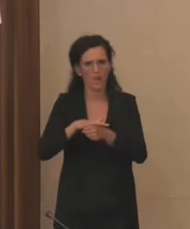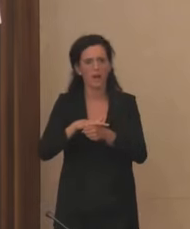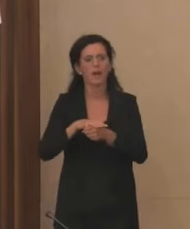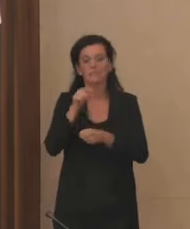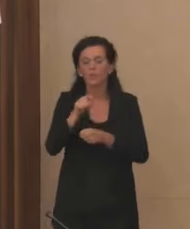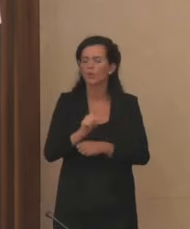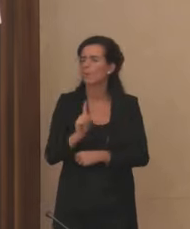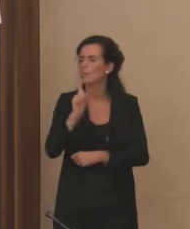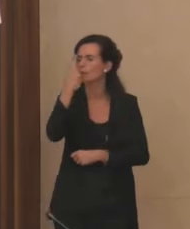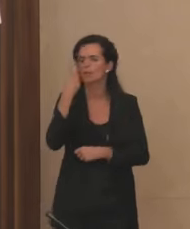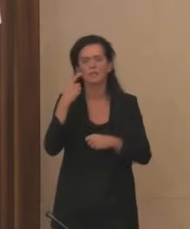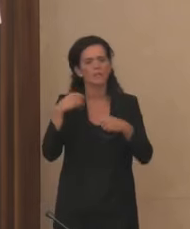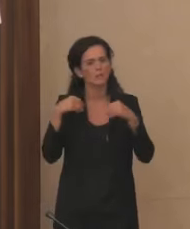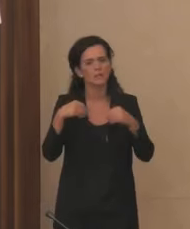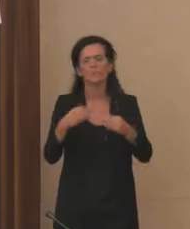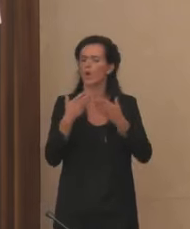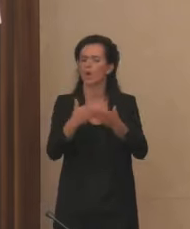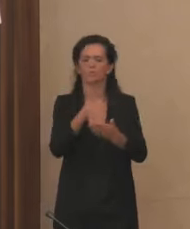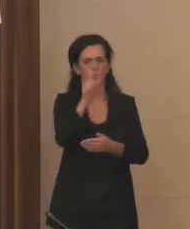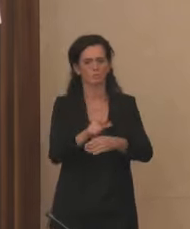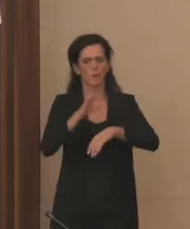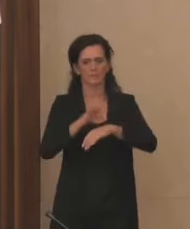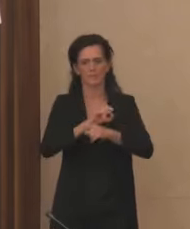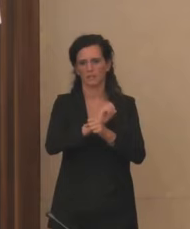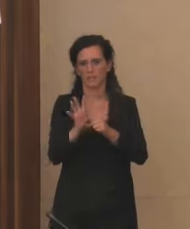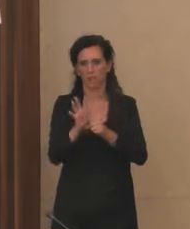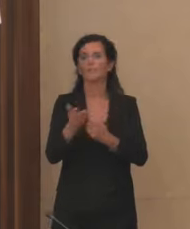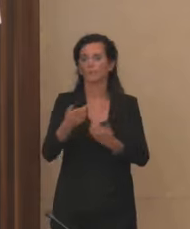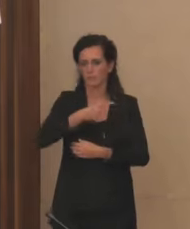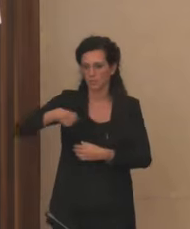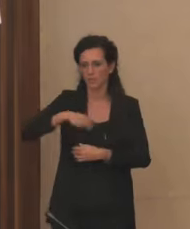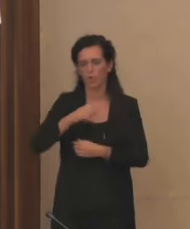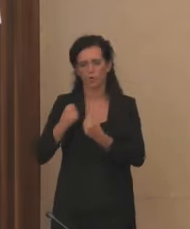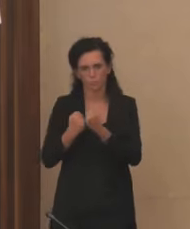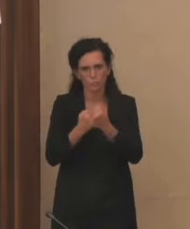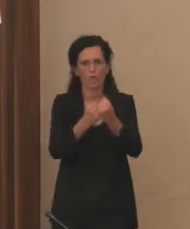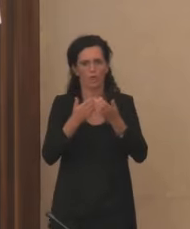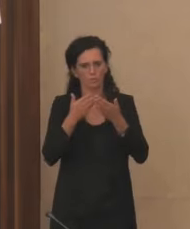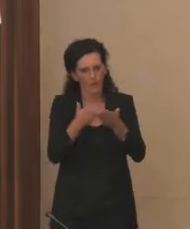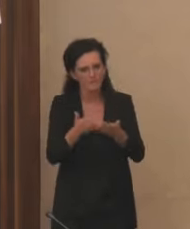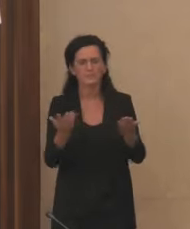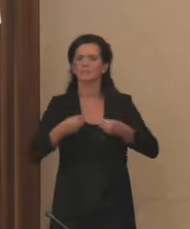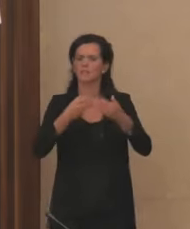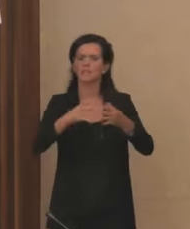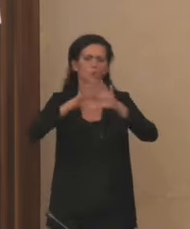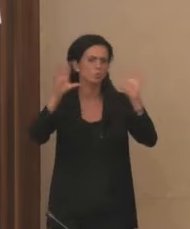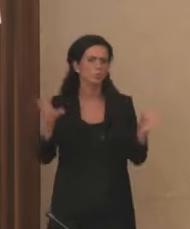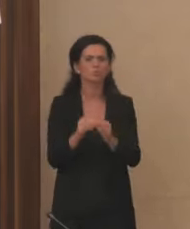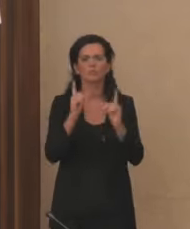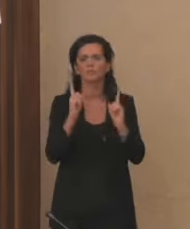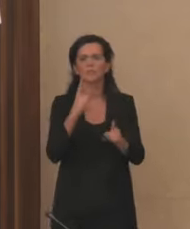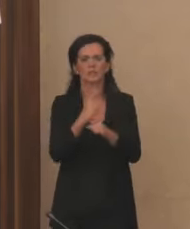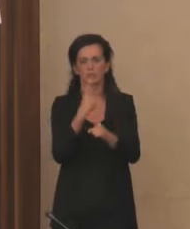prima linea per i pazienti Covid, quindi dobbiamo appoggiarli, assisterli, darle tutti gli elementi necessari perché